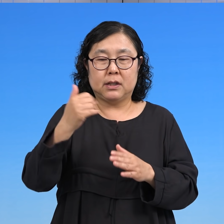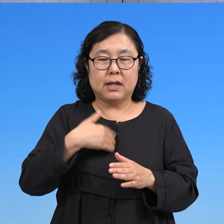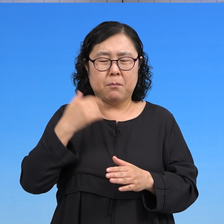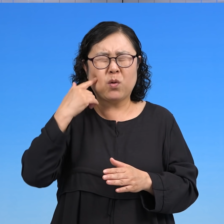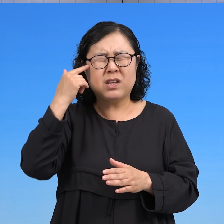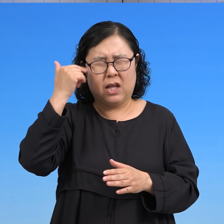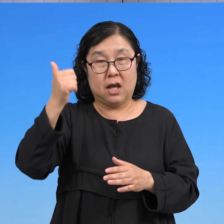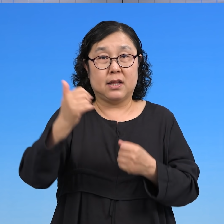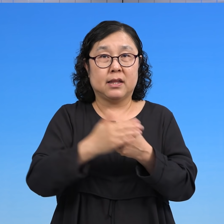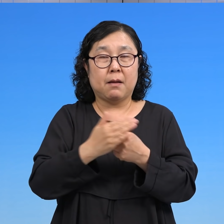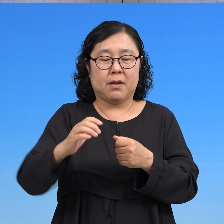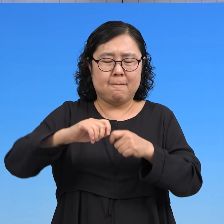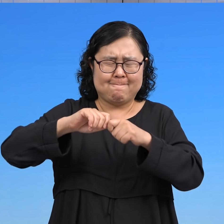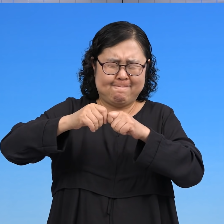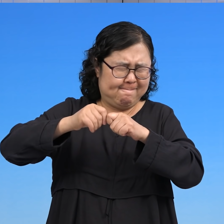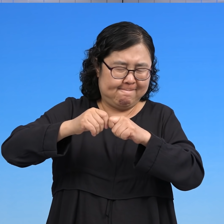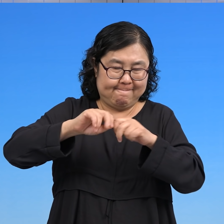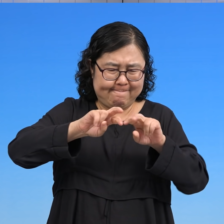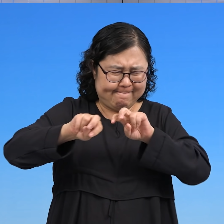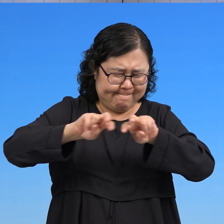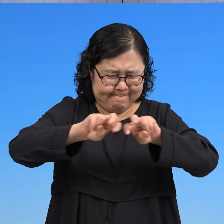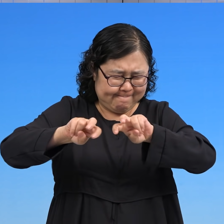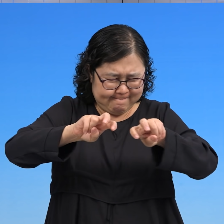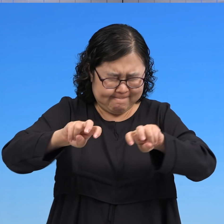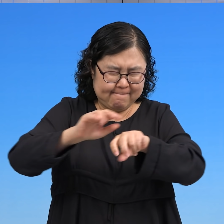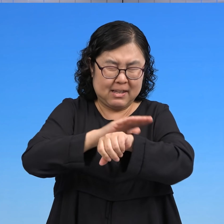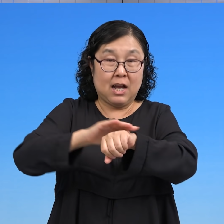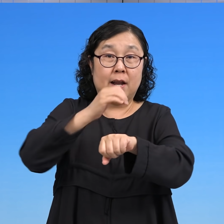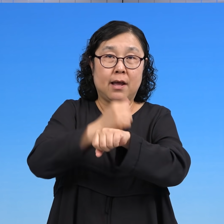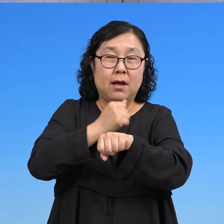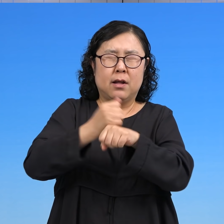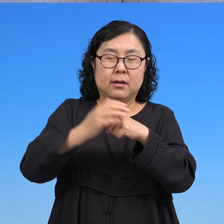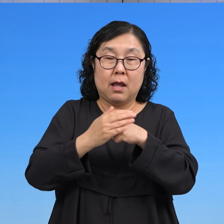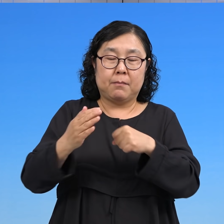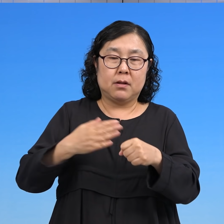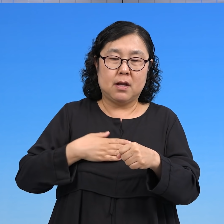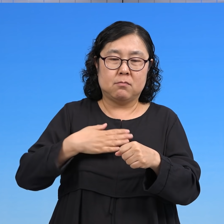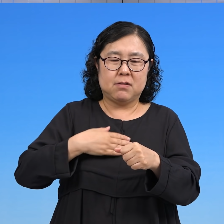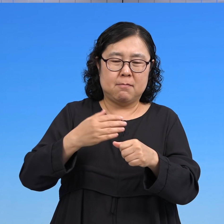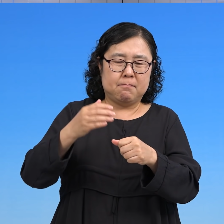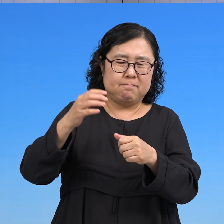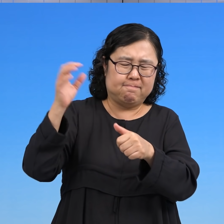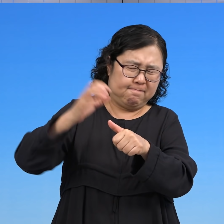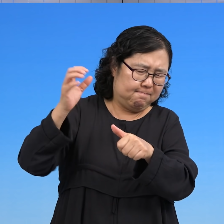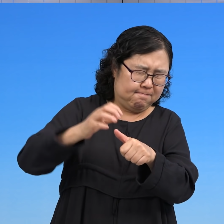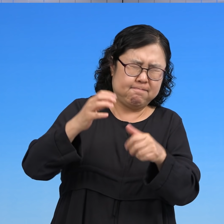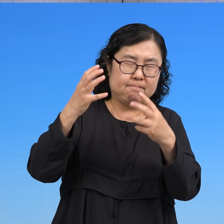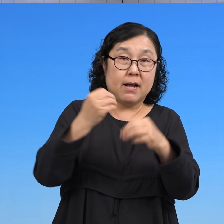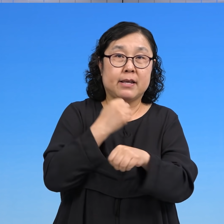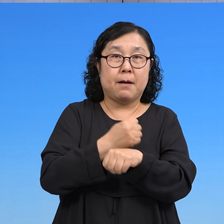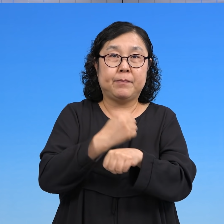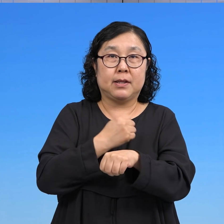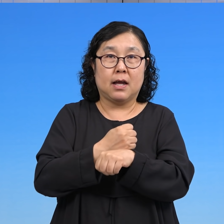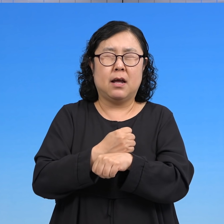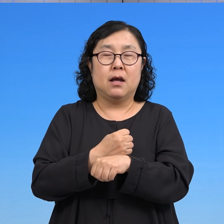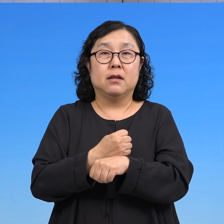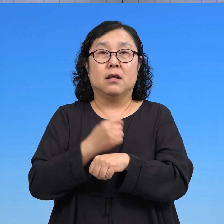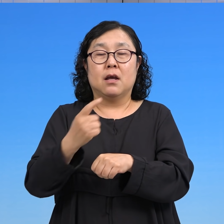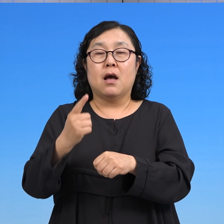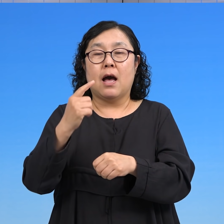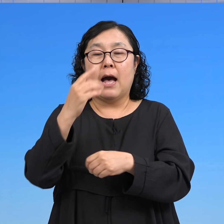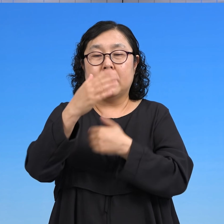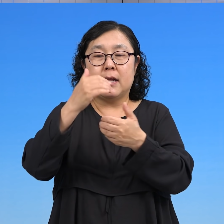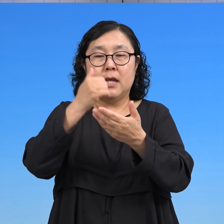아버지는 목사가 돼가지고 막 분석 얼마나 잘합니까? 그래서 계속 잘 따져요. 저는 지난 한 주 내내 이